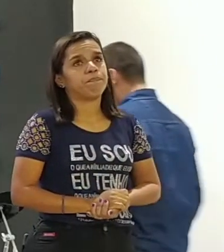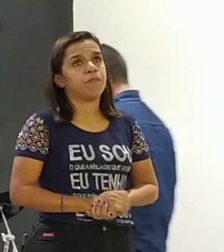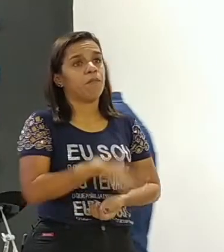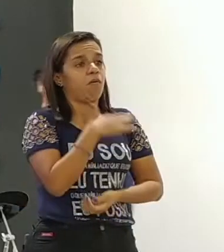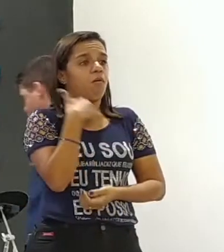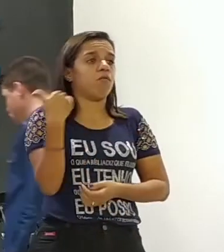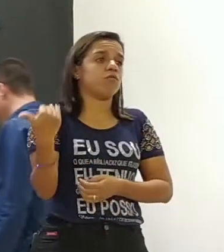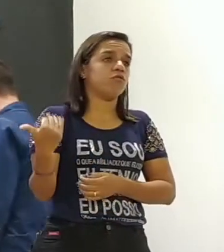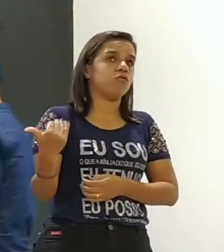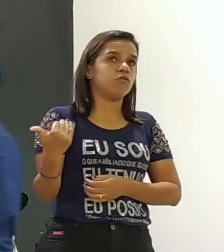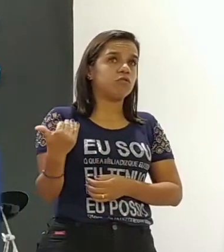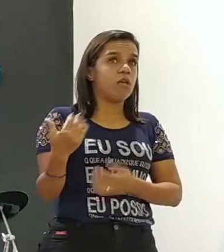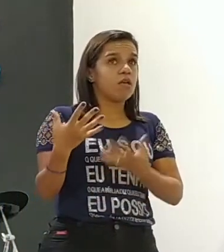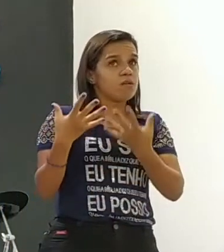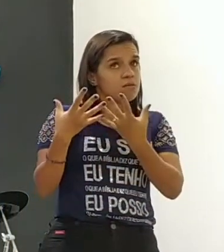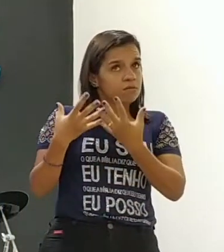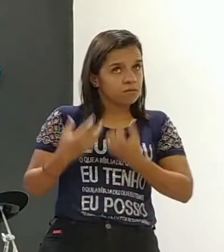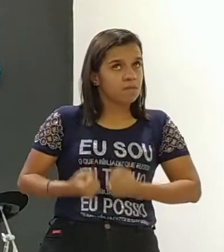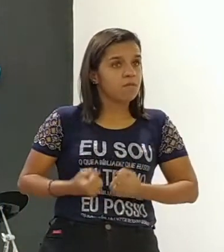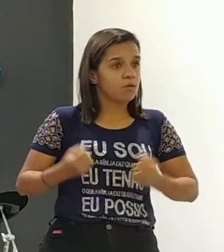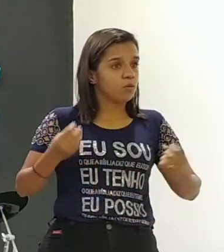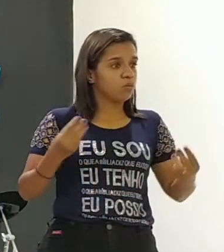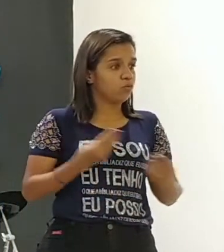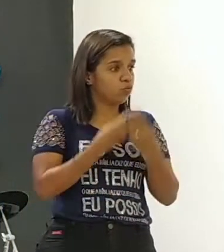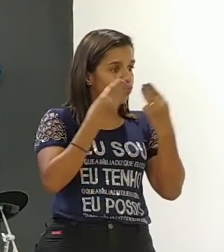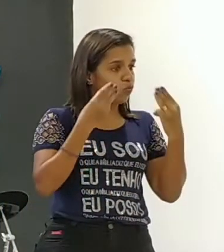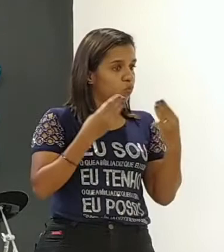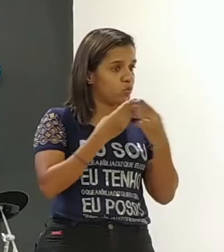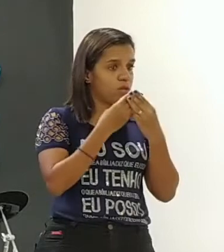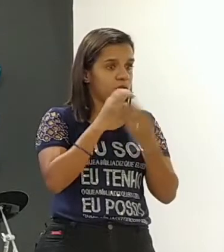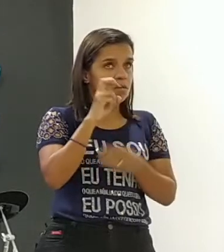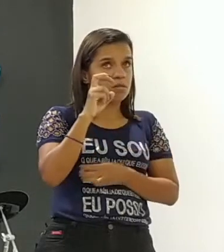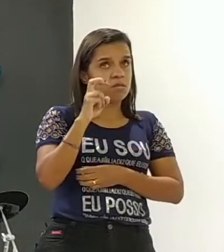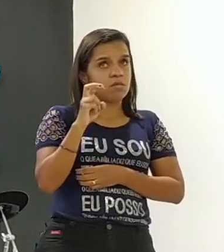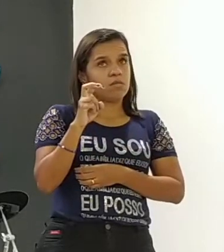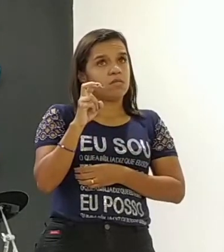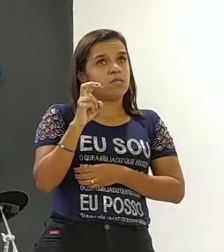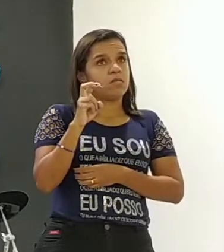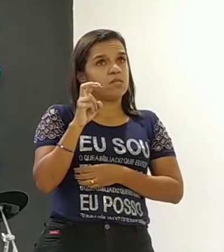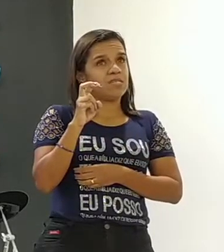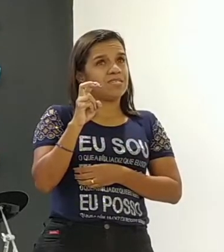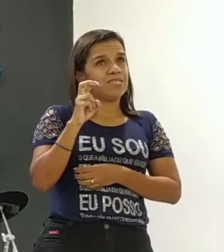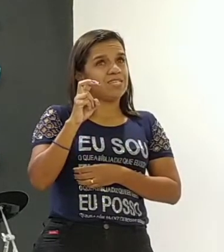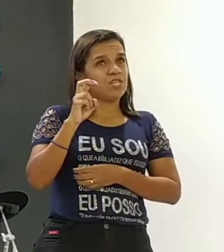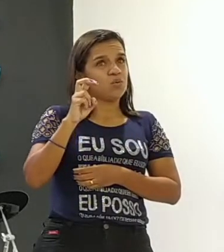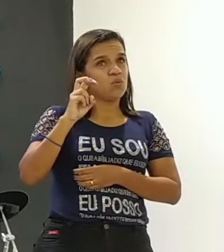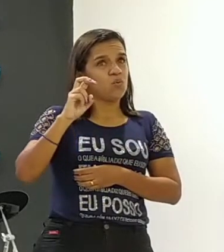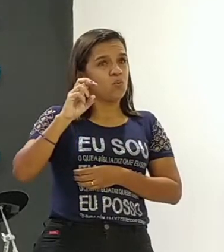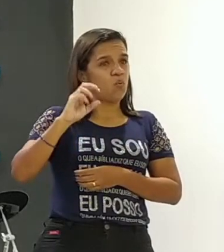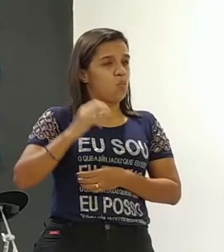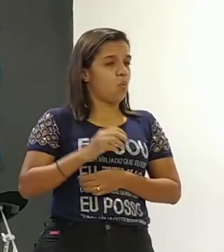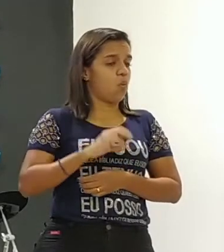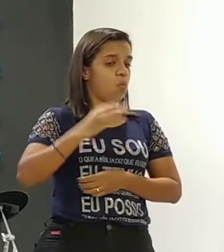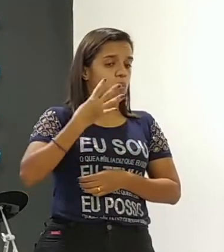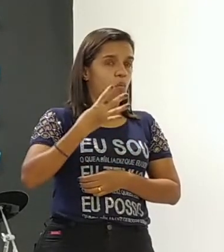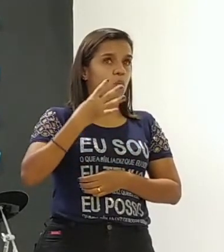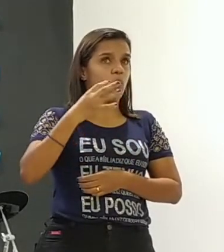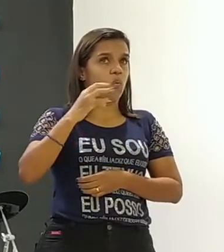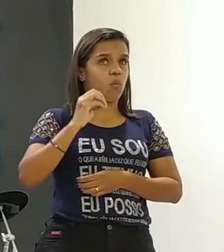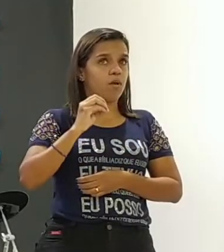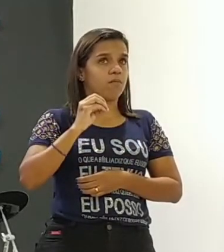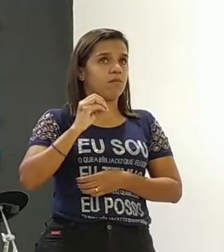vezes. Recebi dos judeus 5 quarentenas de açoites, ou seja, muitos